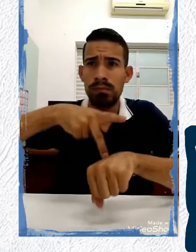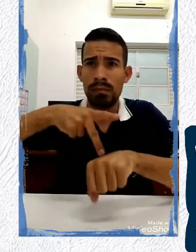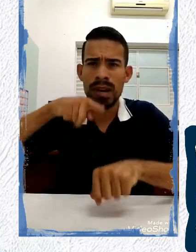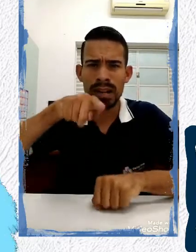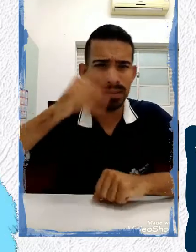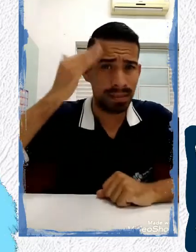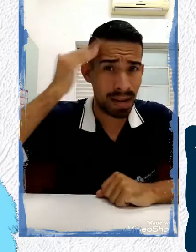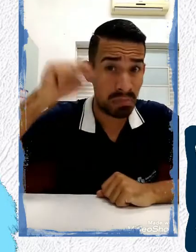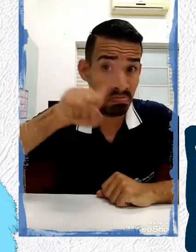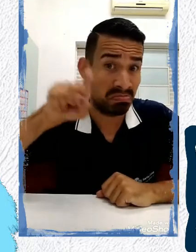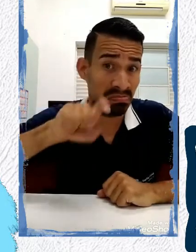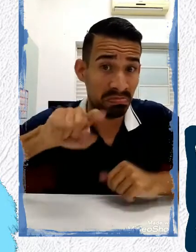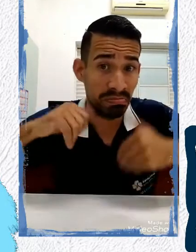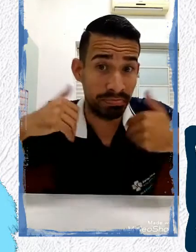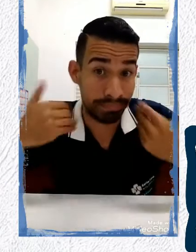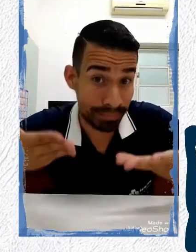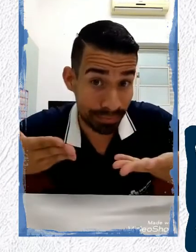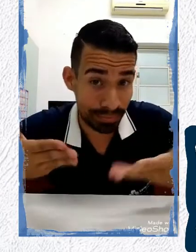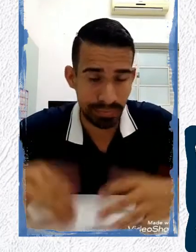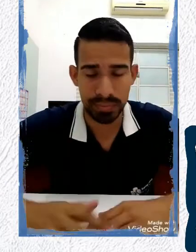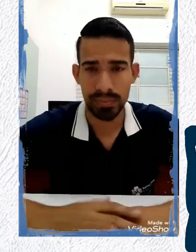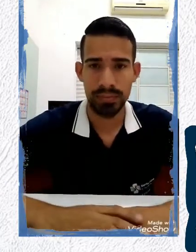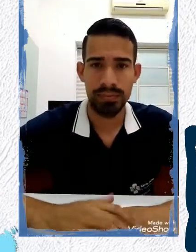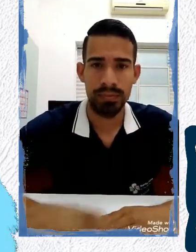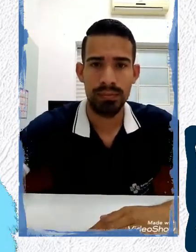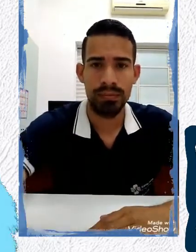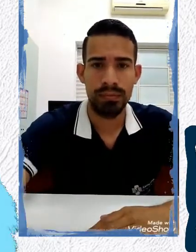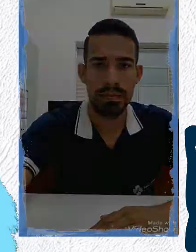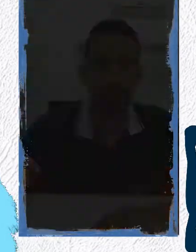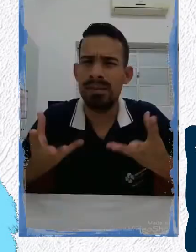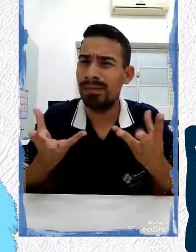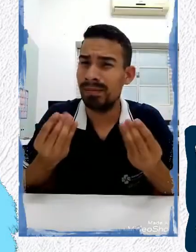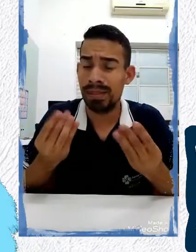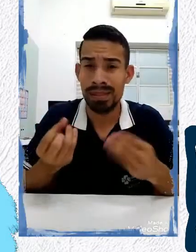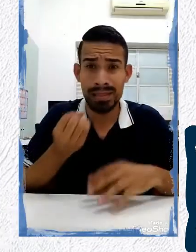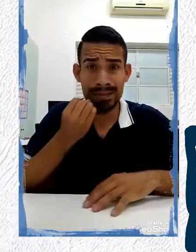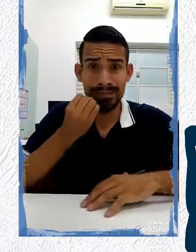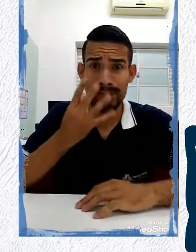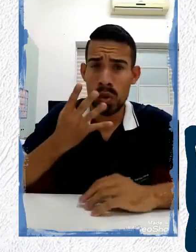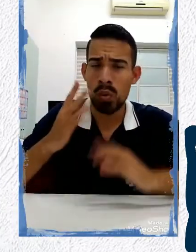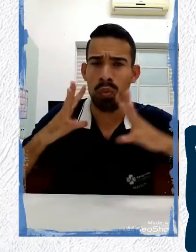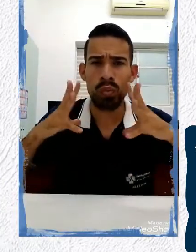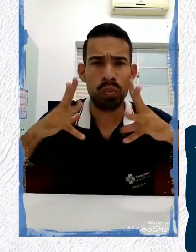é língua oficial do nosso país. Você sabia?